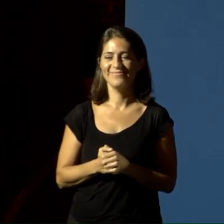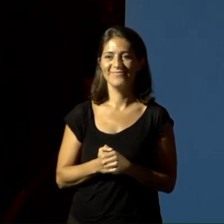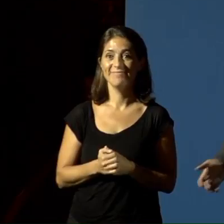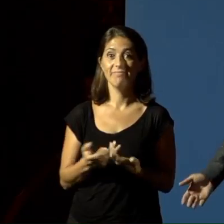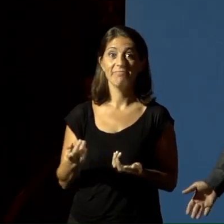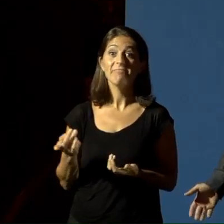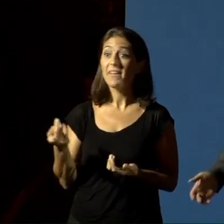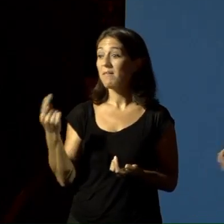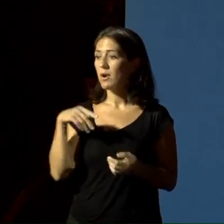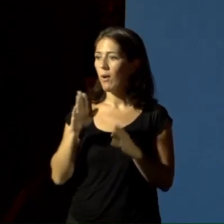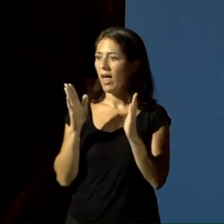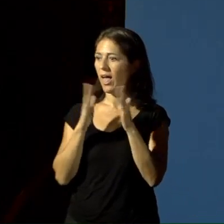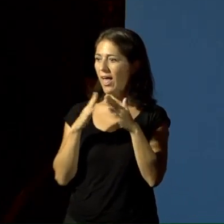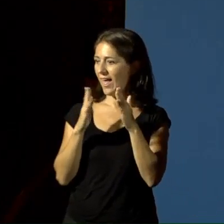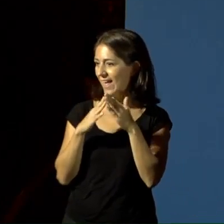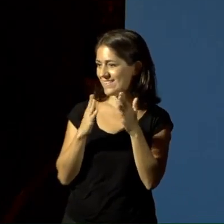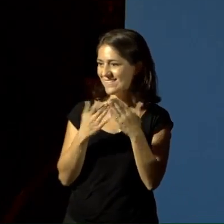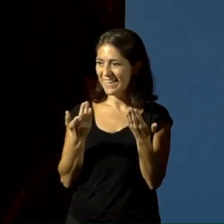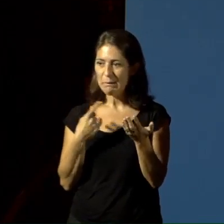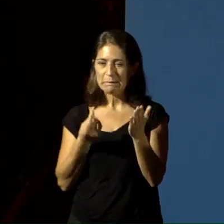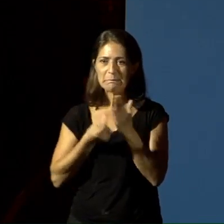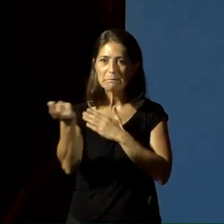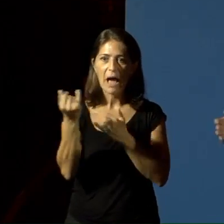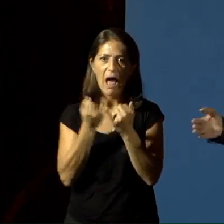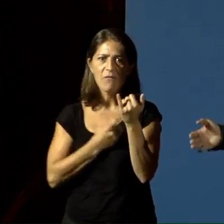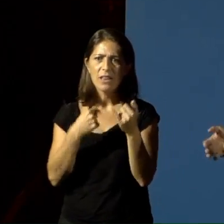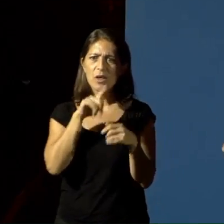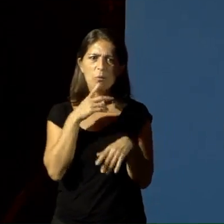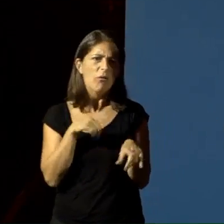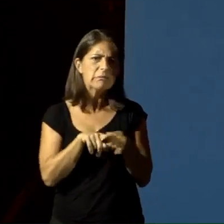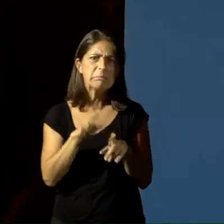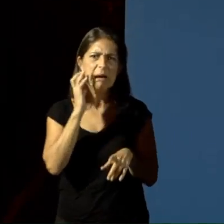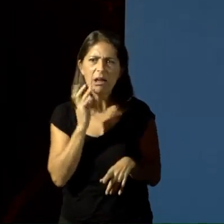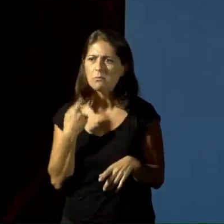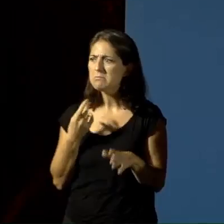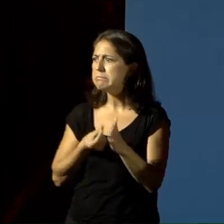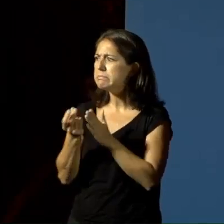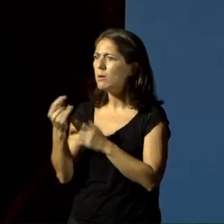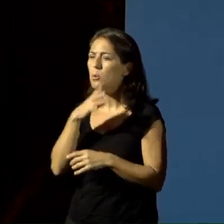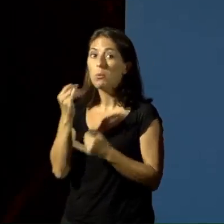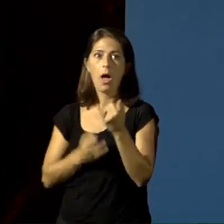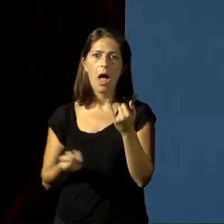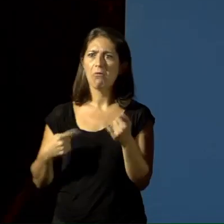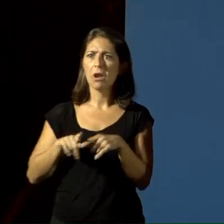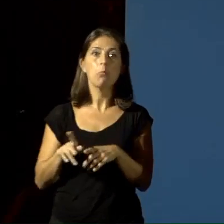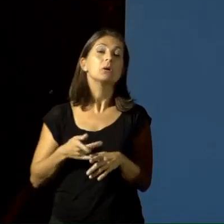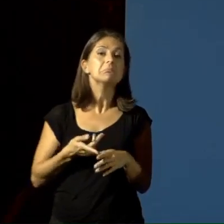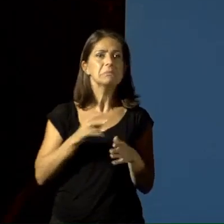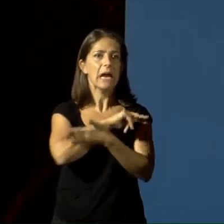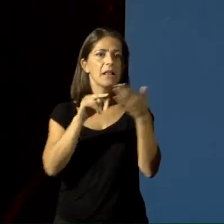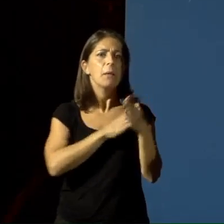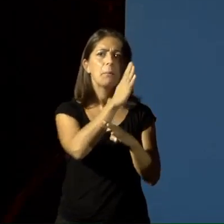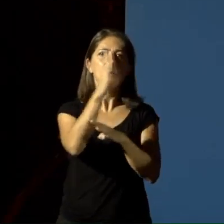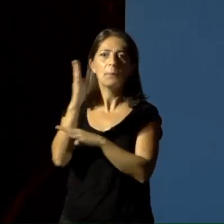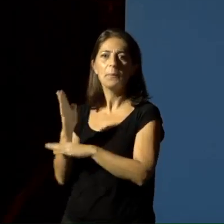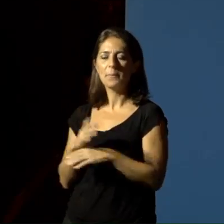Saliu da Casa da Raxada. Non sei se é da Raxada, de Raxoi ou de Rajoy, porque van da mao por todo o país estes días,